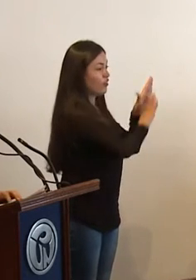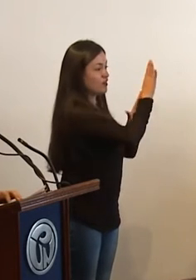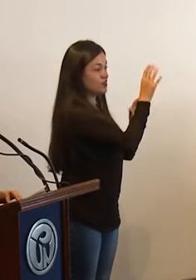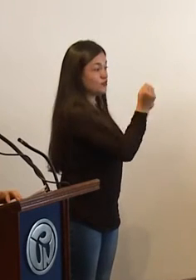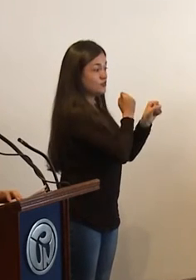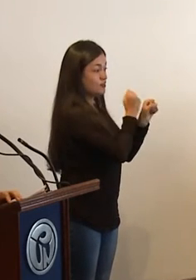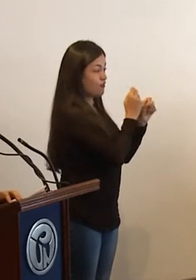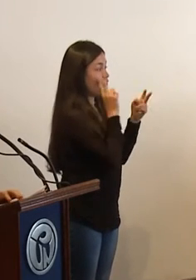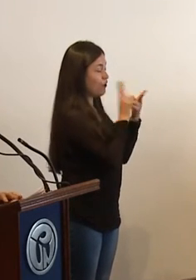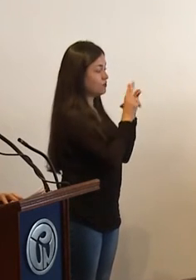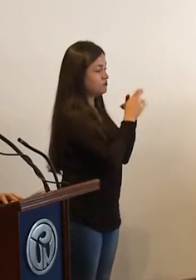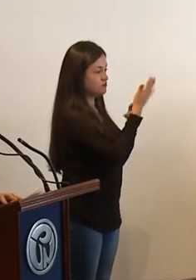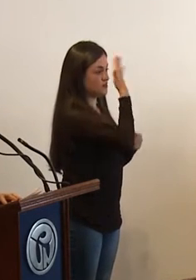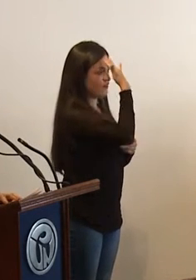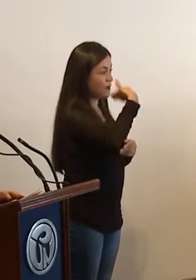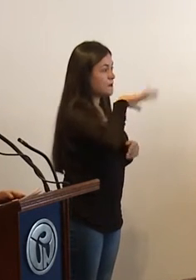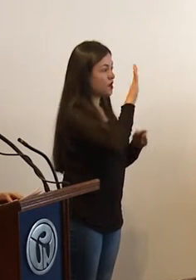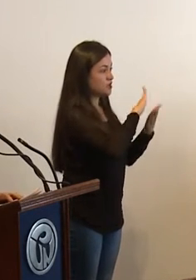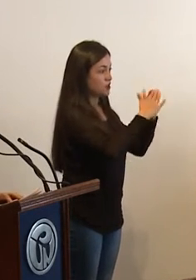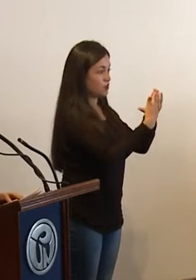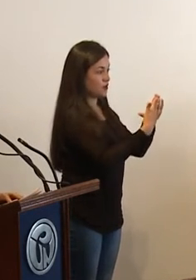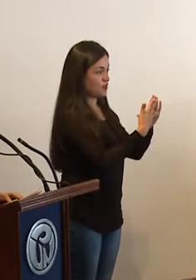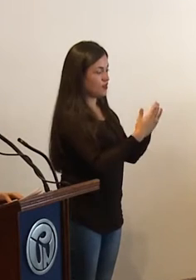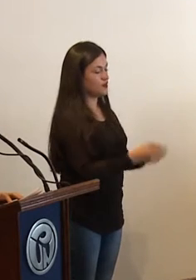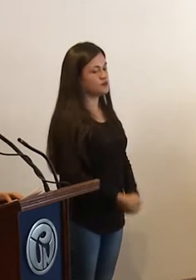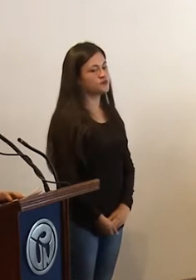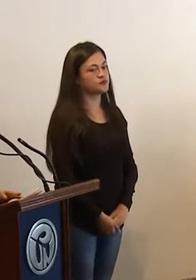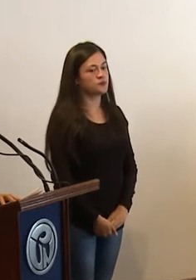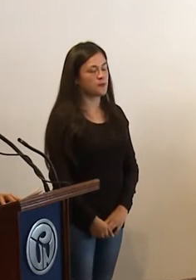de este campo del conocimiento.